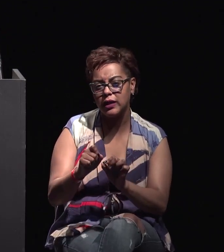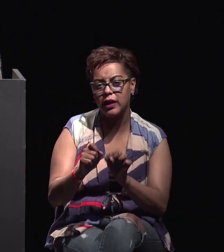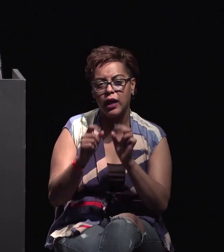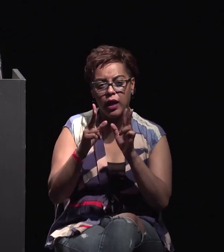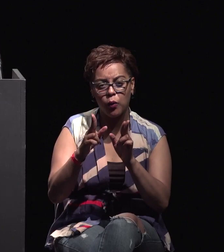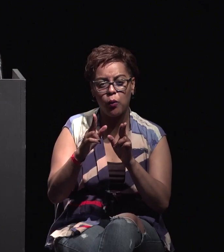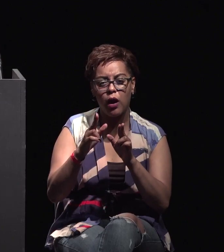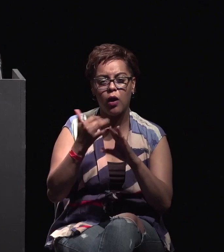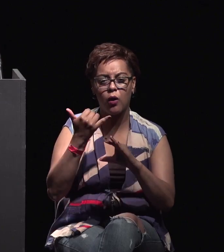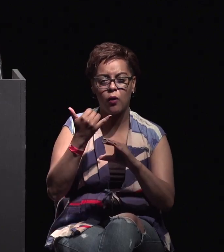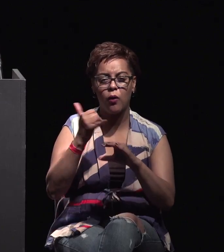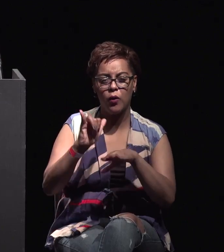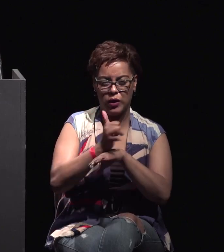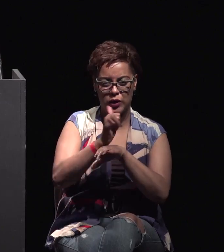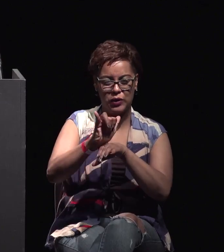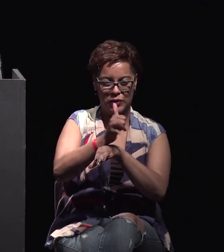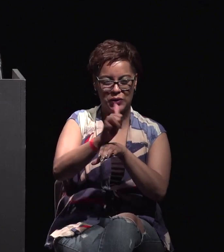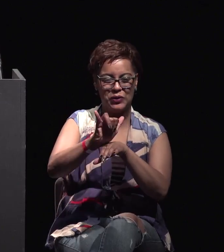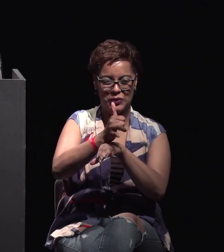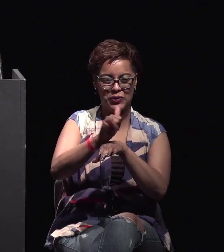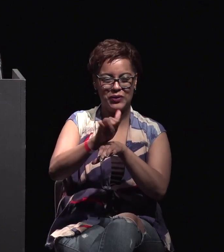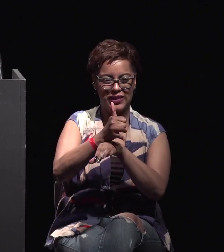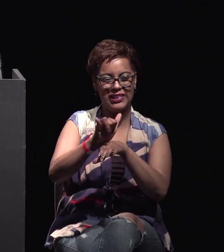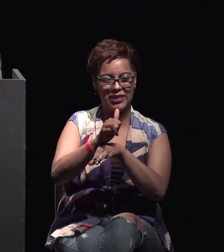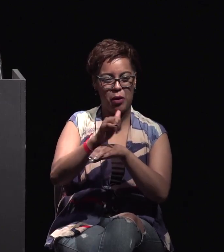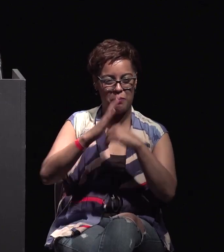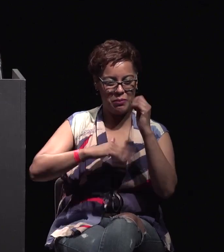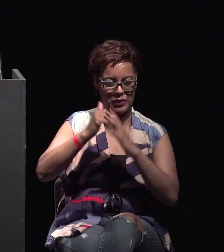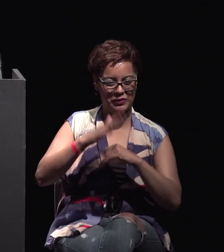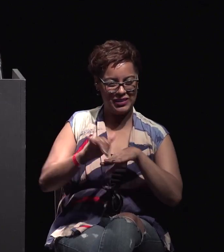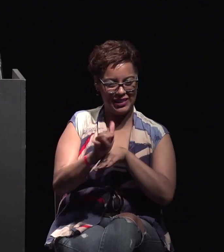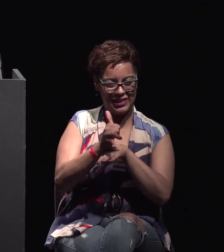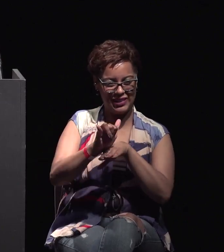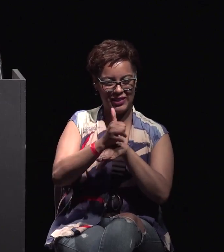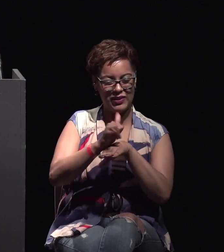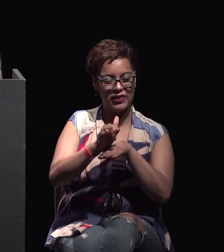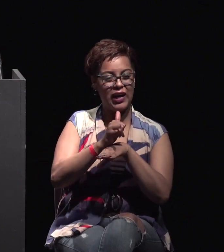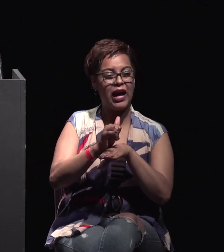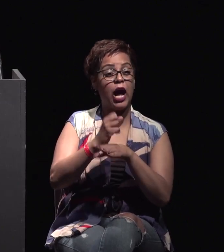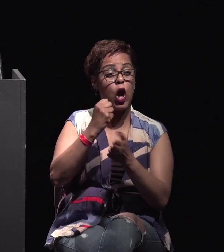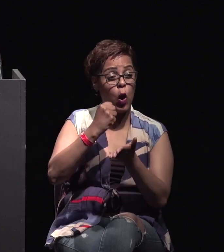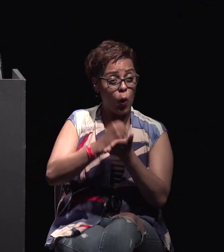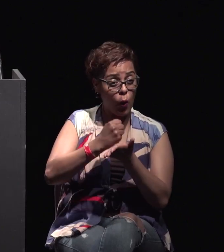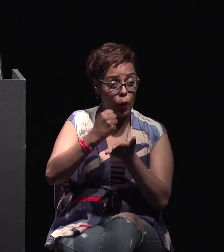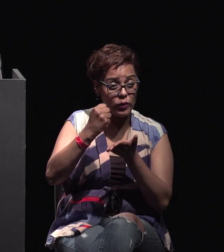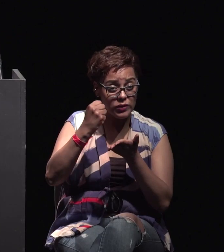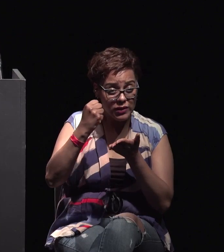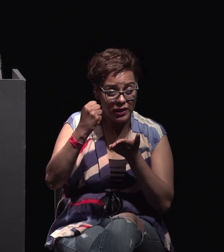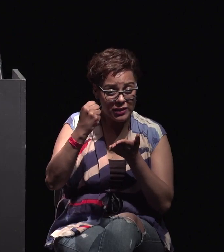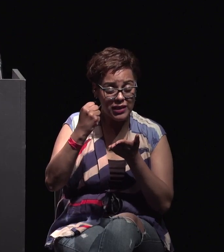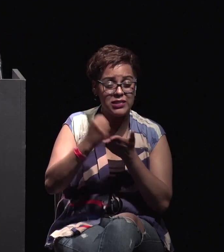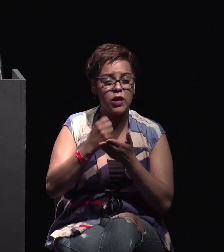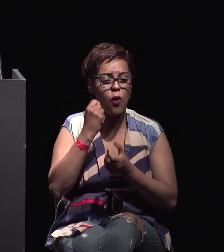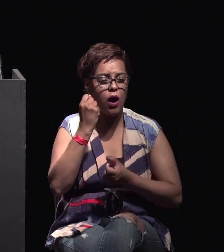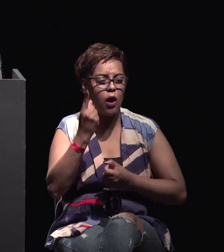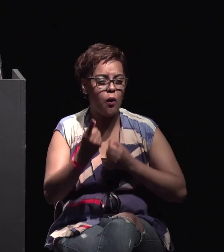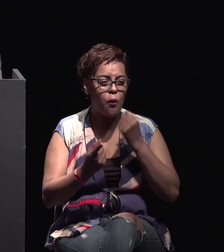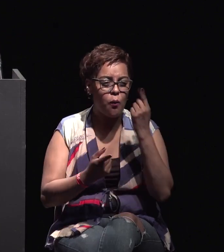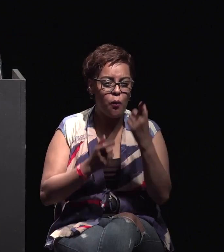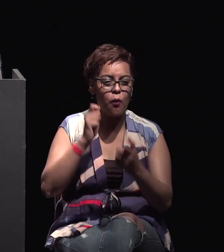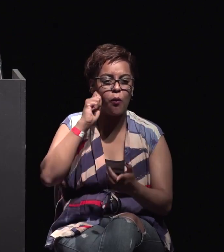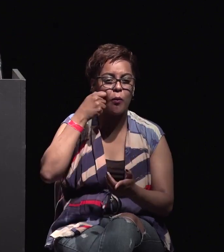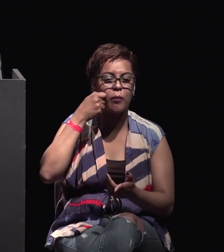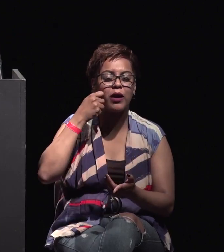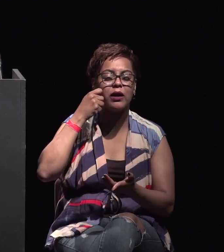os youtubers, por exemplo, redundando na contratação de algumas autoras negras que